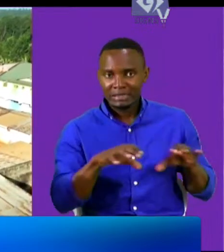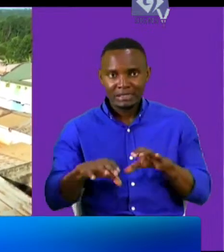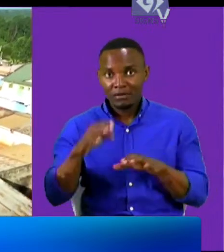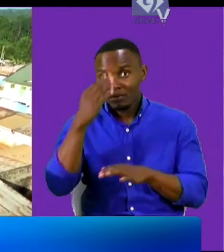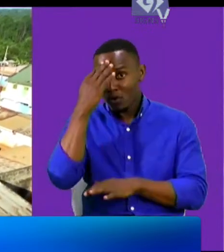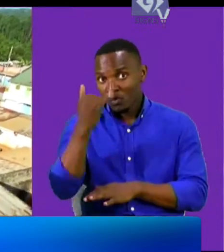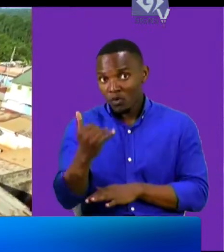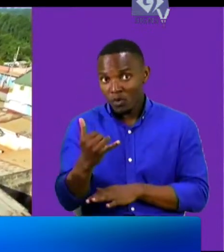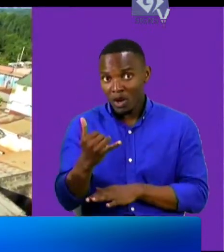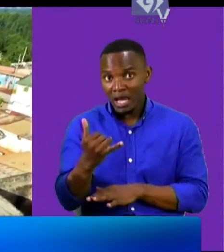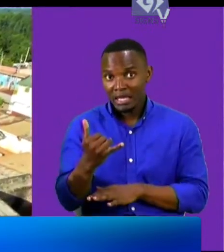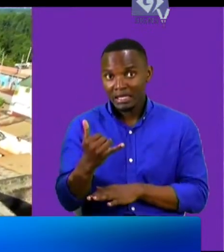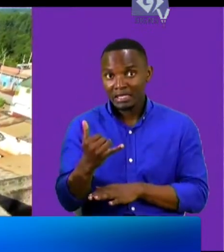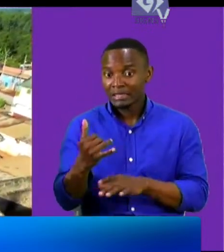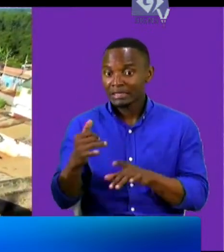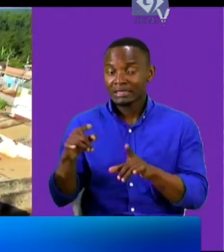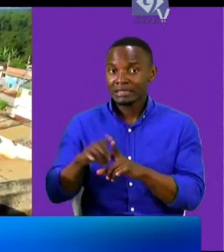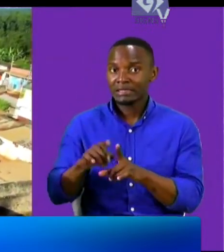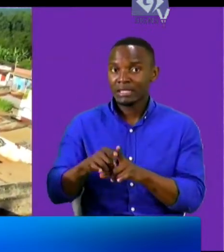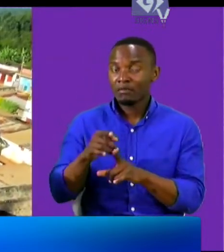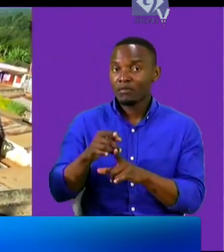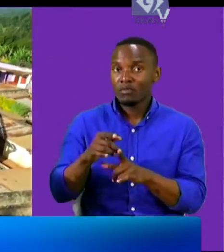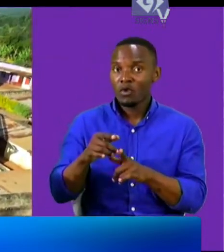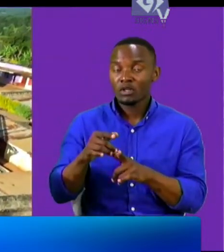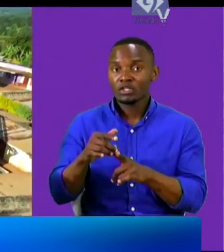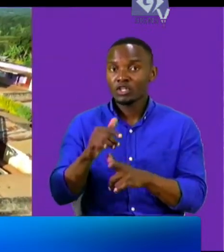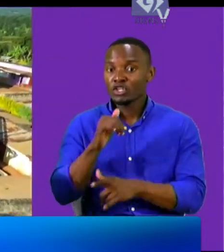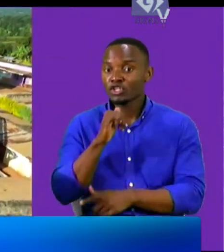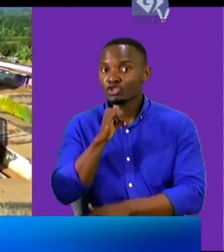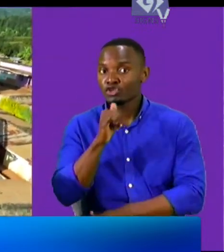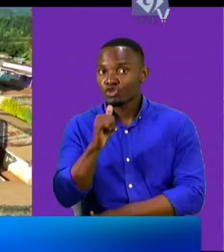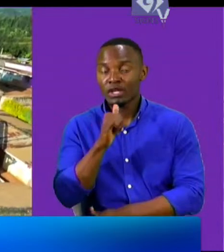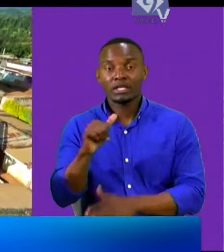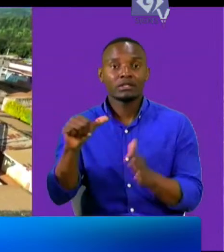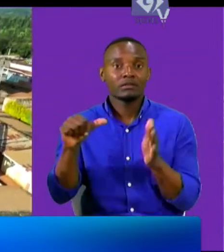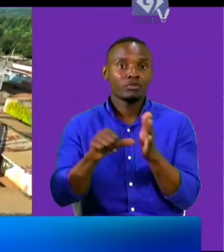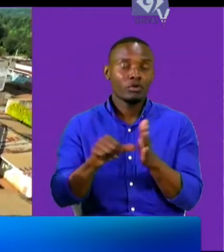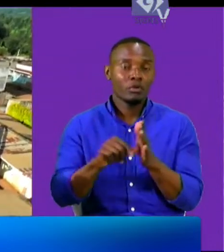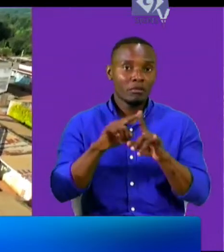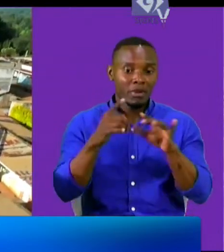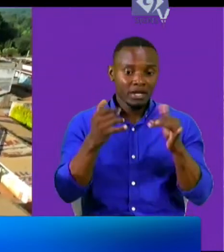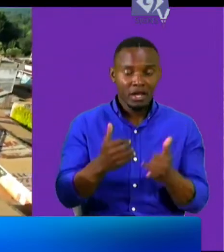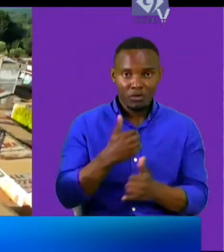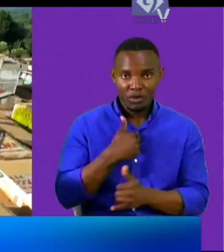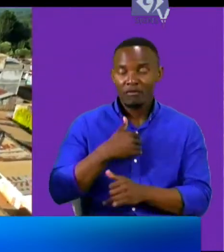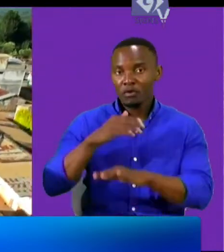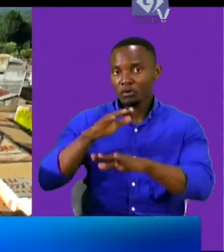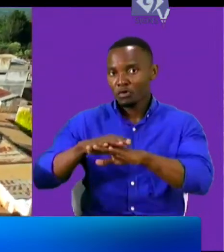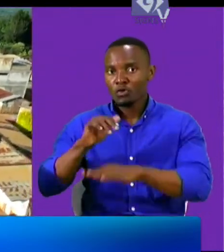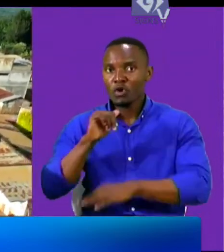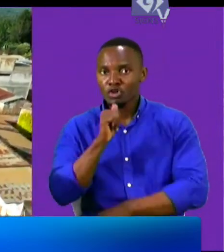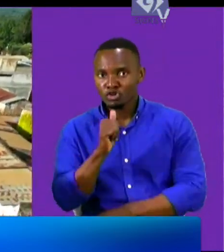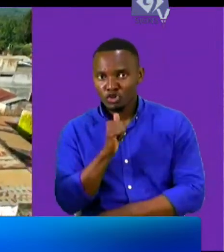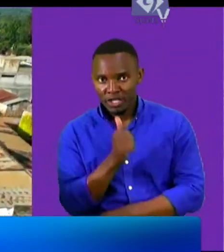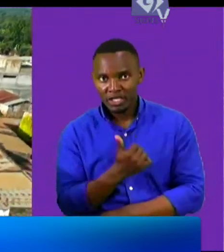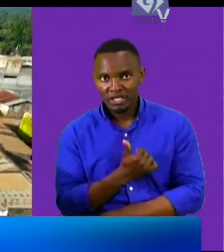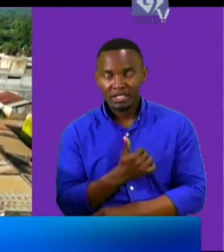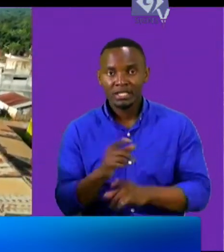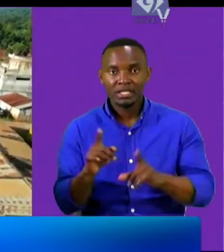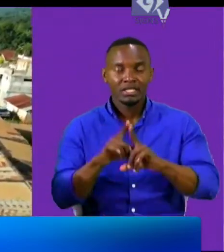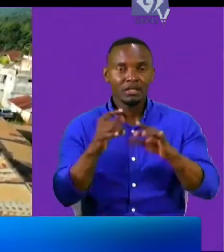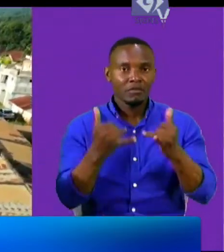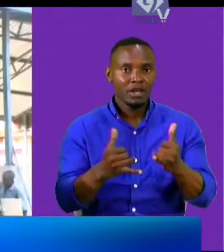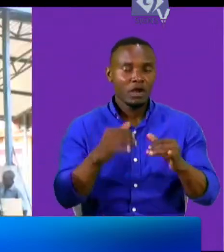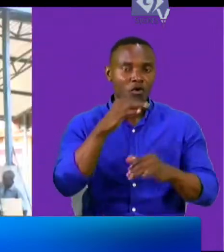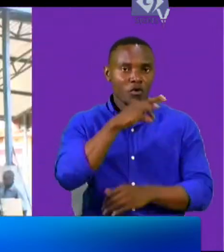kwa choo ilikuwa sinda, lakini kunaonekana choo sasa ni mzuri. Kunaonekana kuko na benefit tutaanza kupata katika